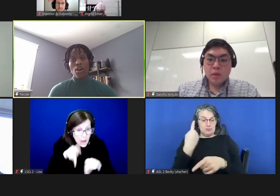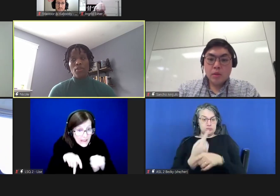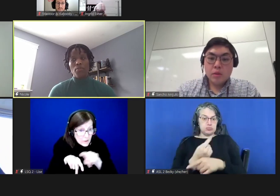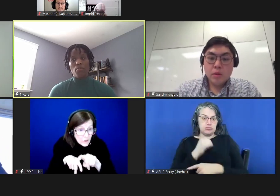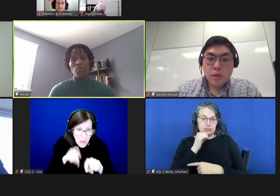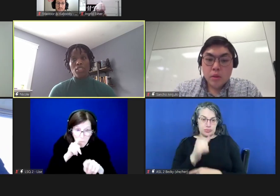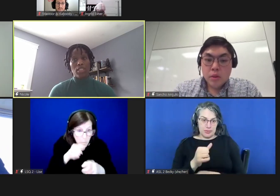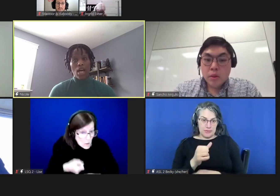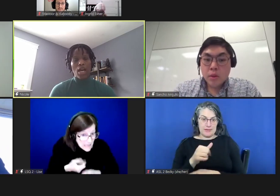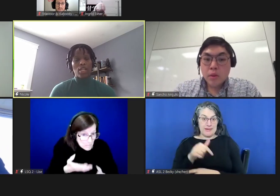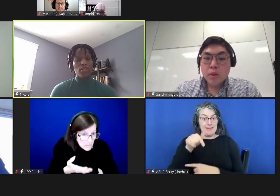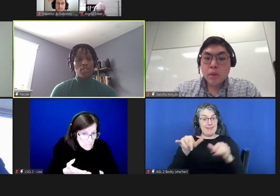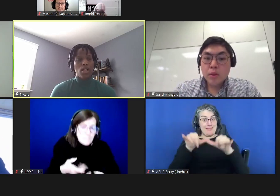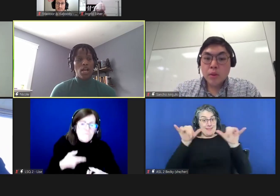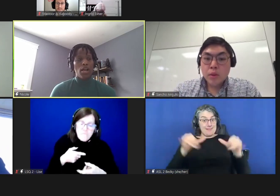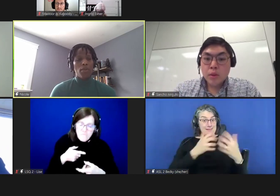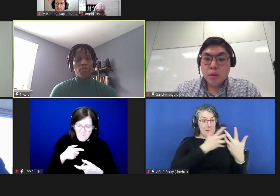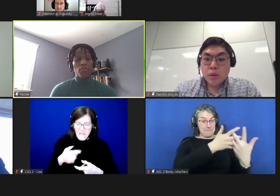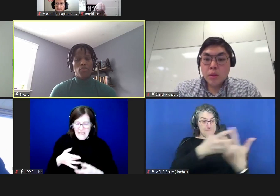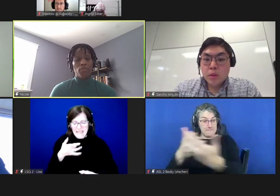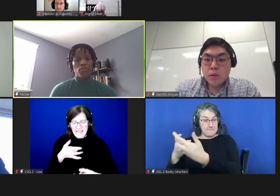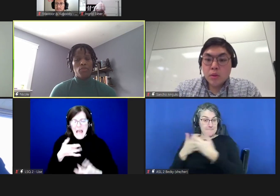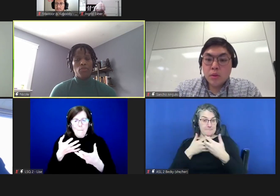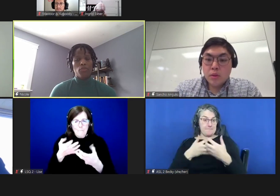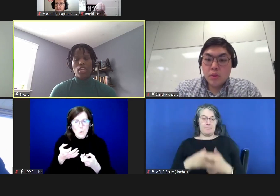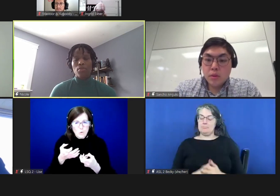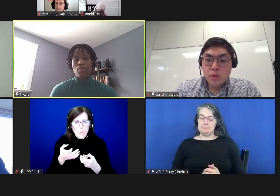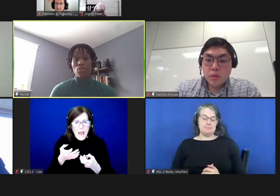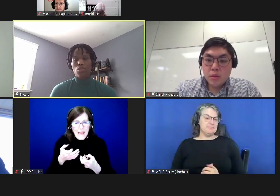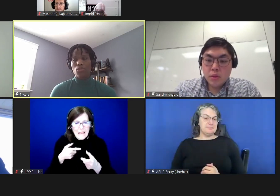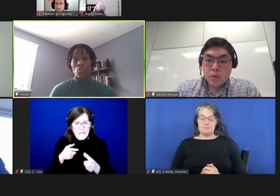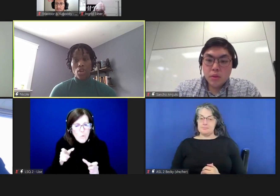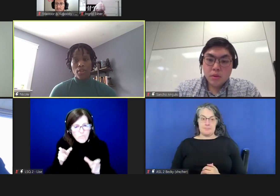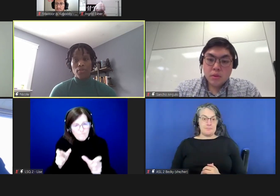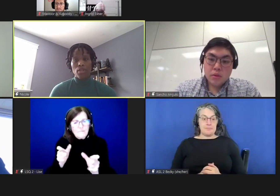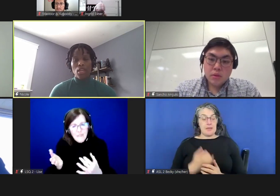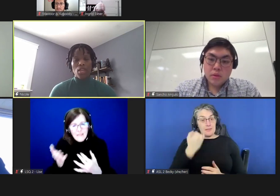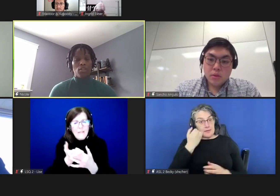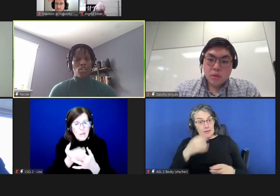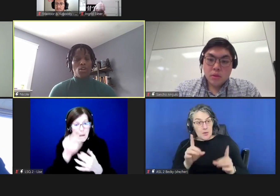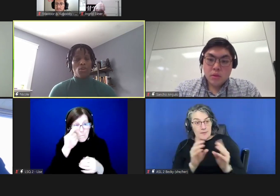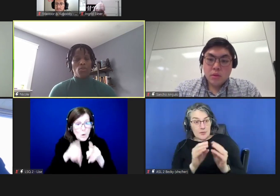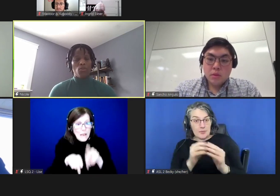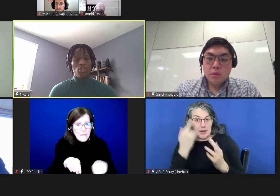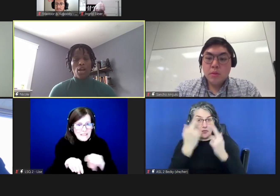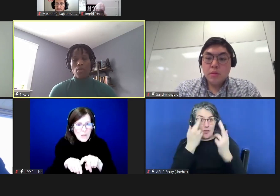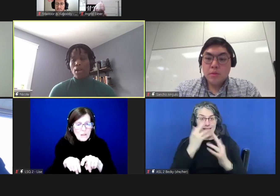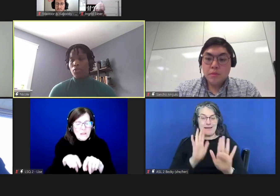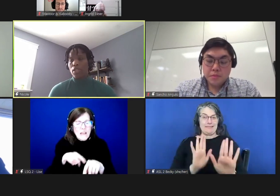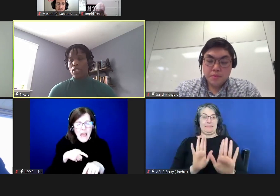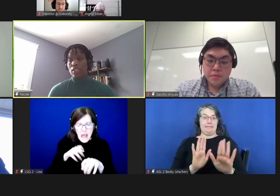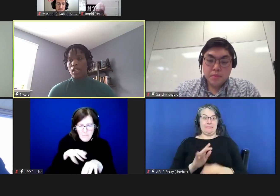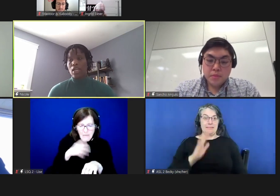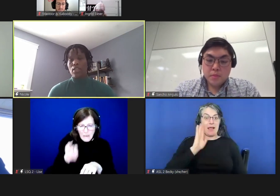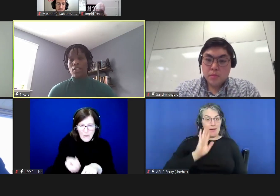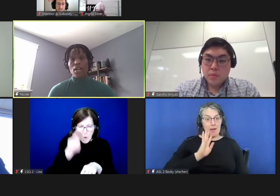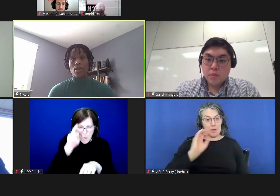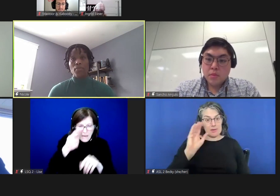s'exprimer. Et je voyais bien que le système n'était pas conçu pour ces personnes-là et pour qu'elles puissent